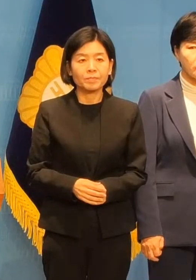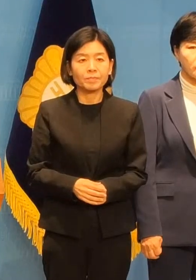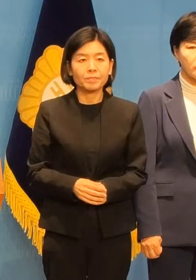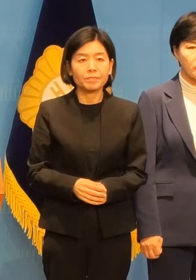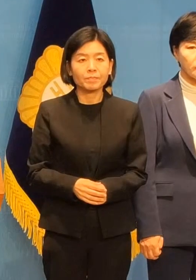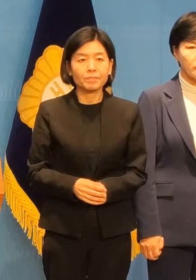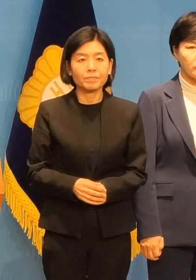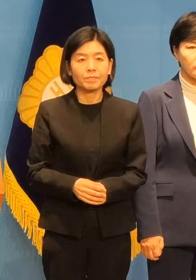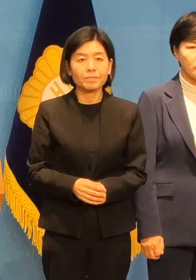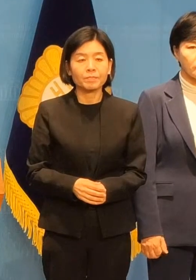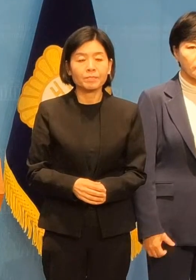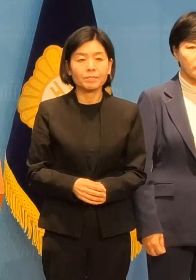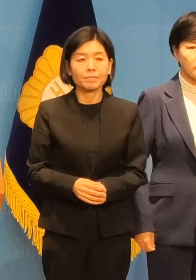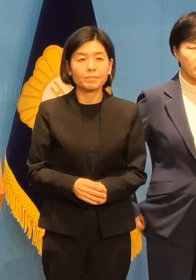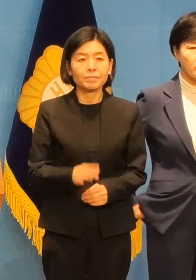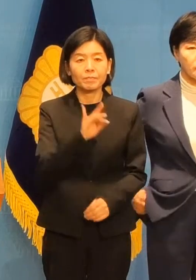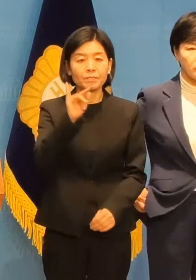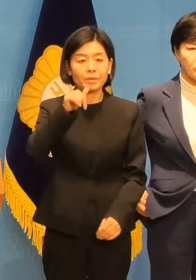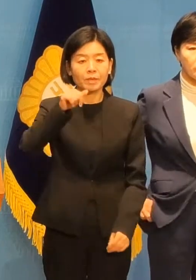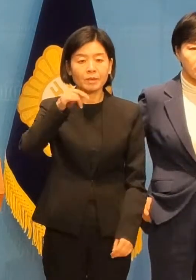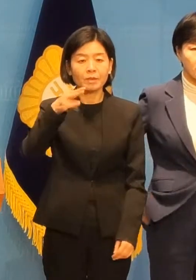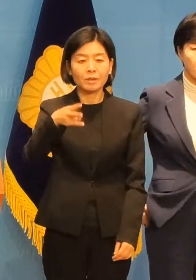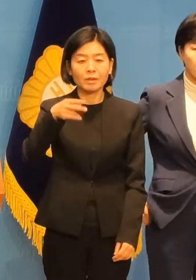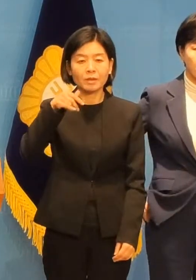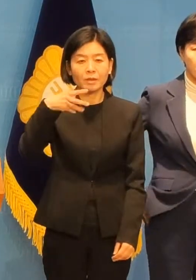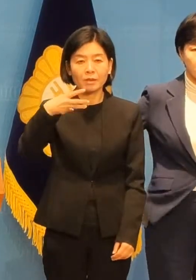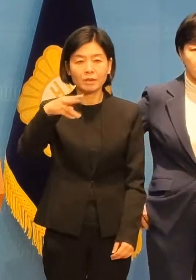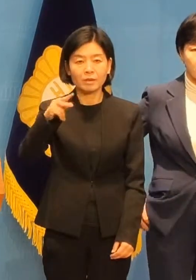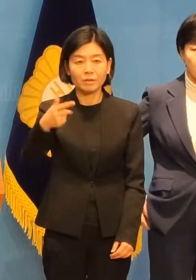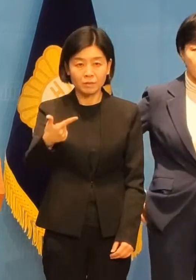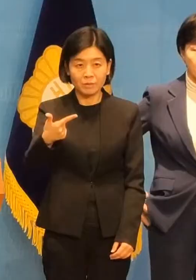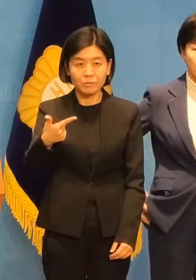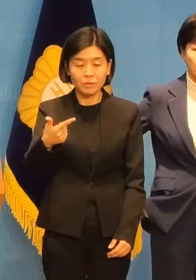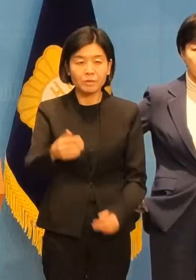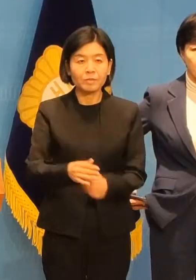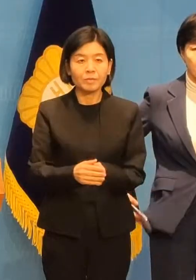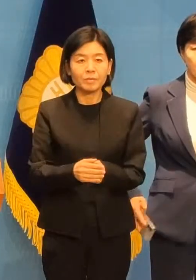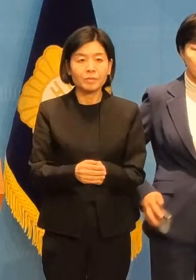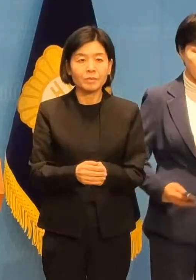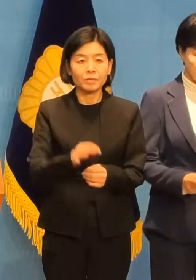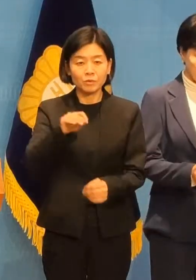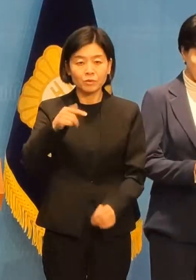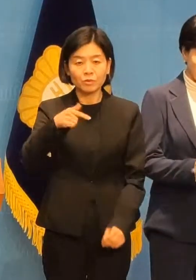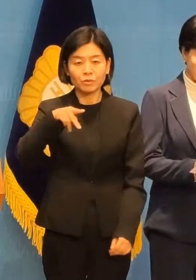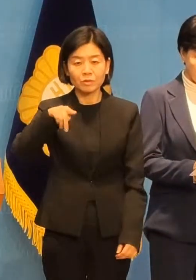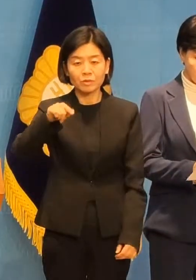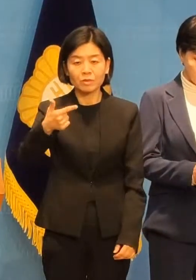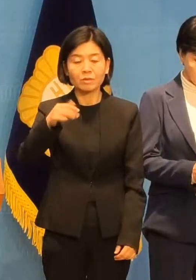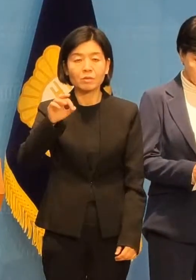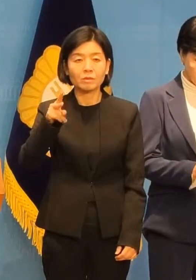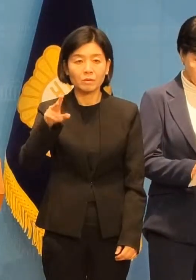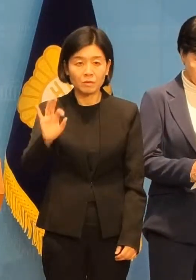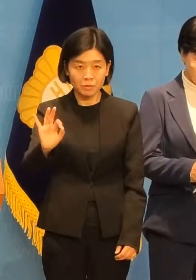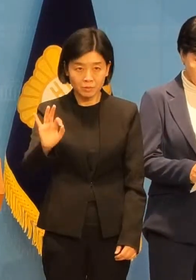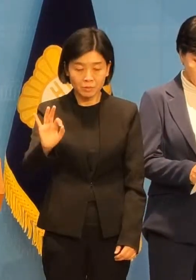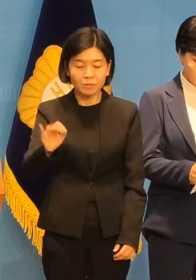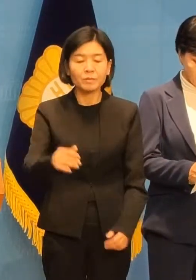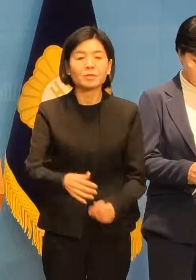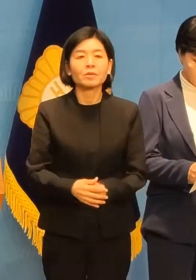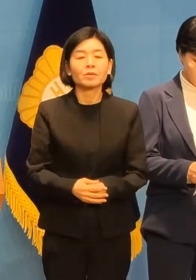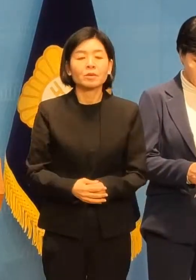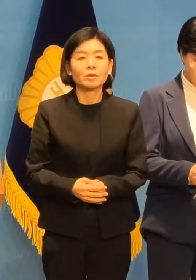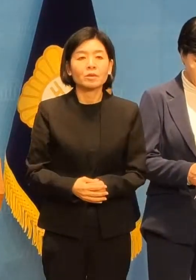네, 백혜련 의원님 모셨습니다. 윤건영 의원님 모셨습니다. 네,